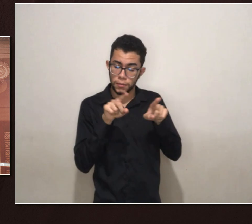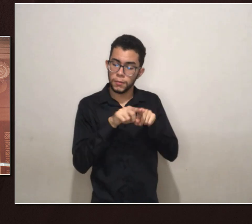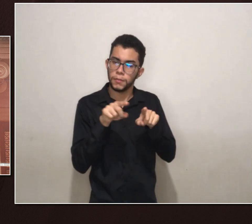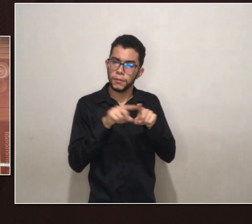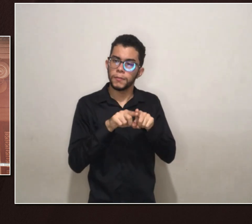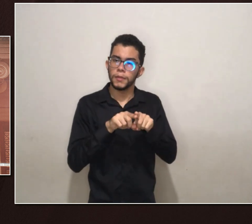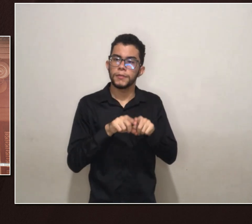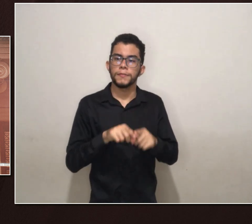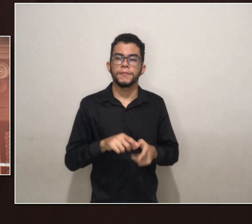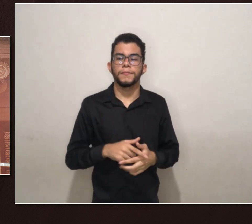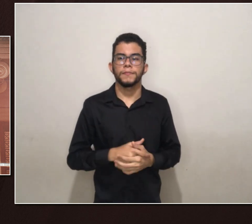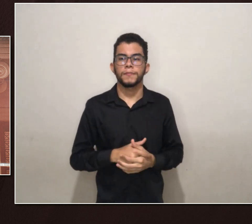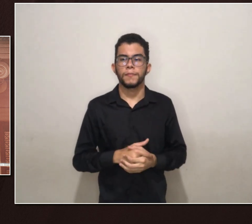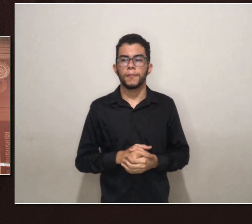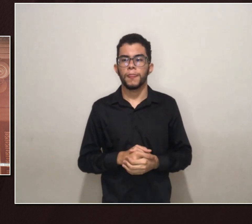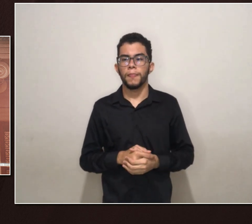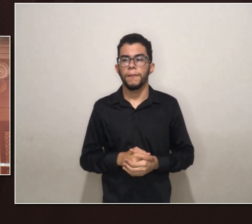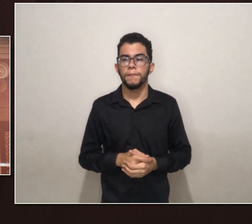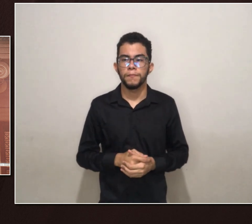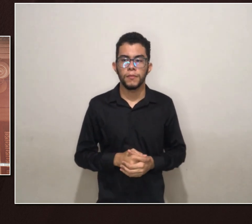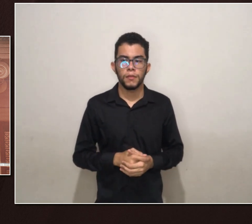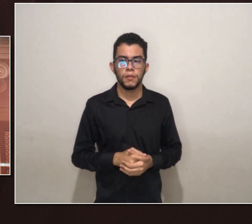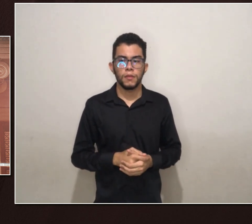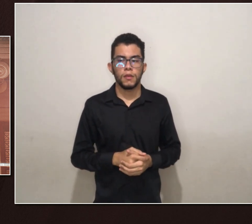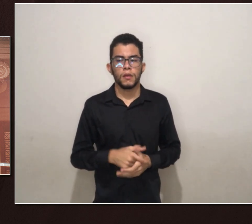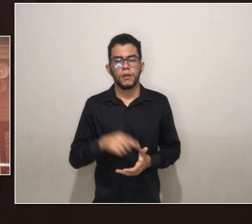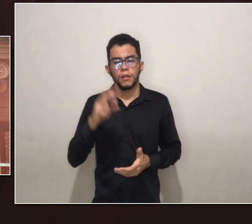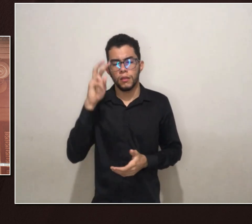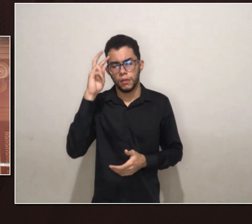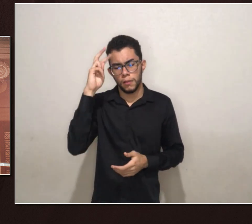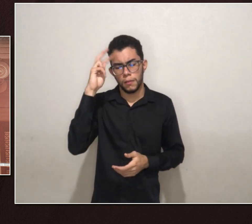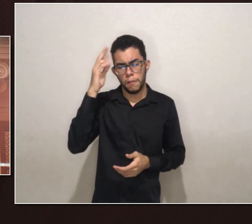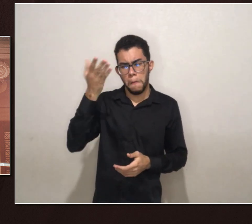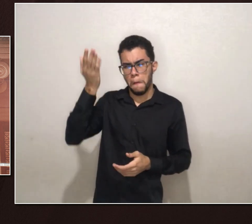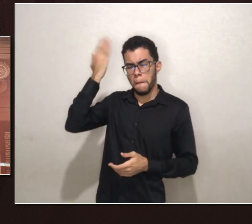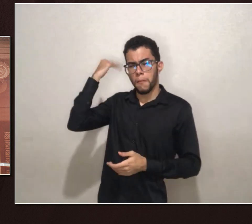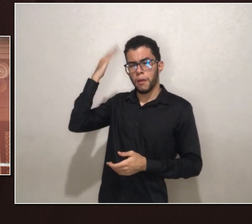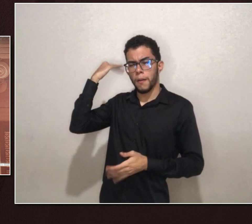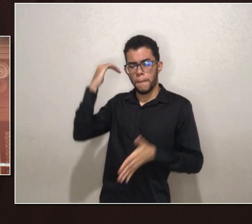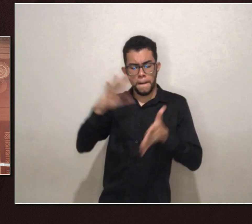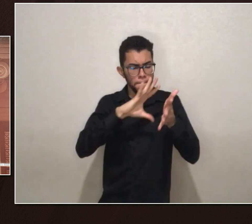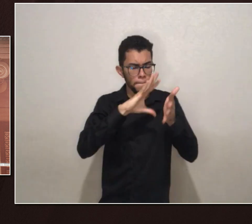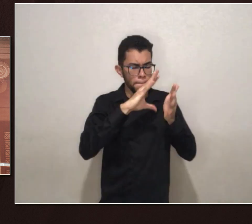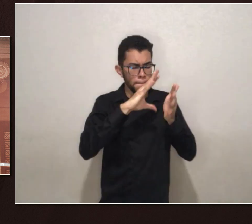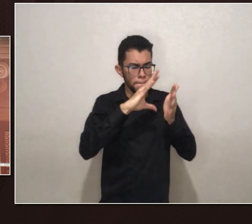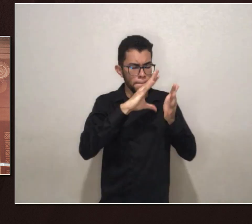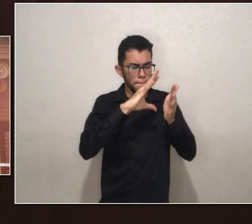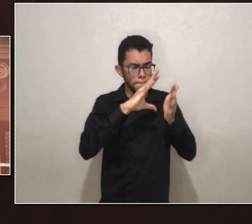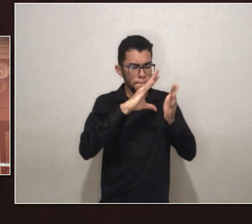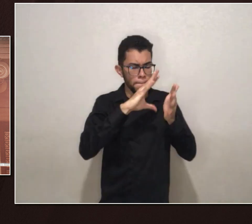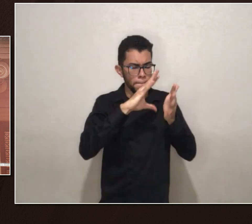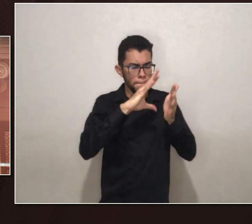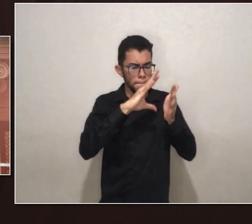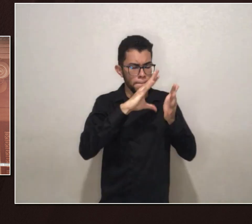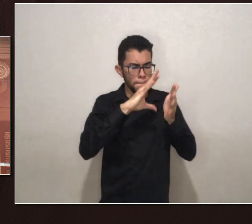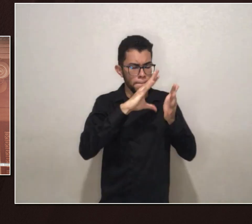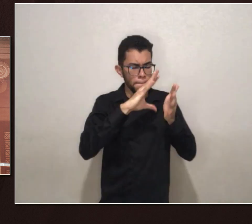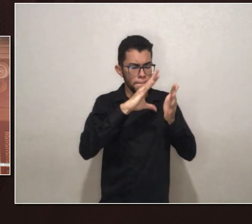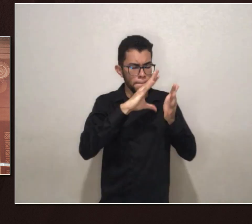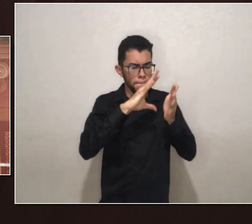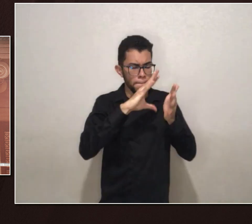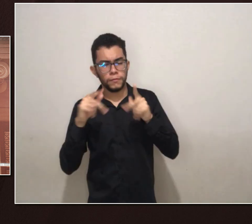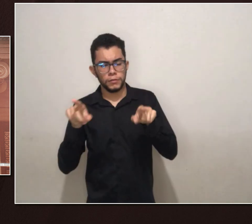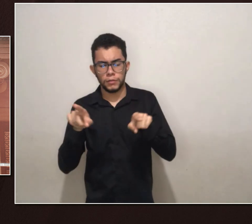tá? E também a sua profecia, a parte que ainda não se cumpriu, tem a parte